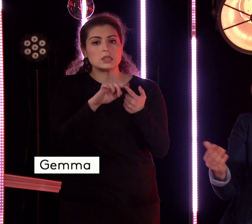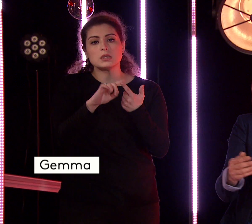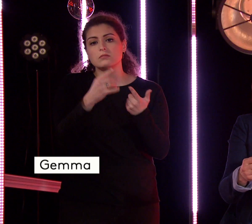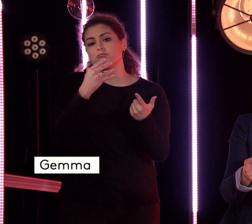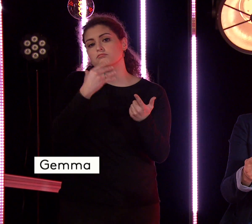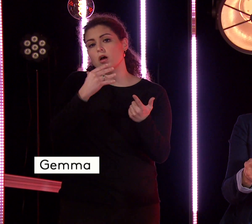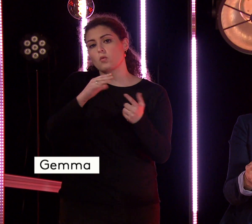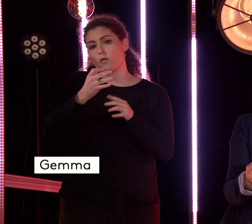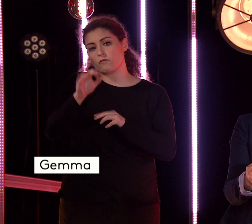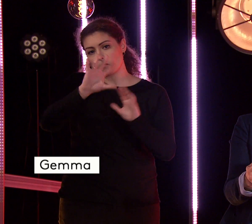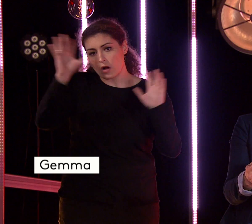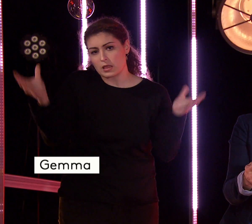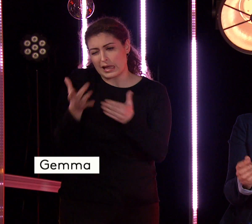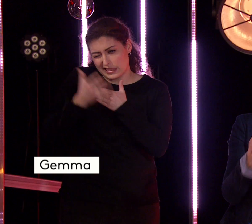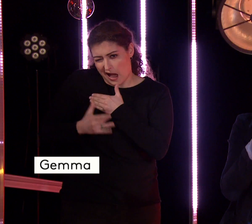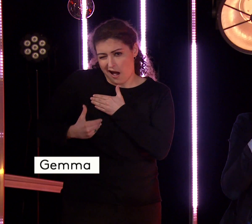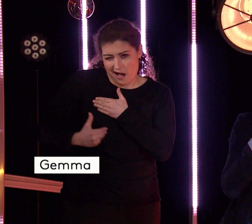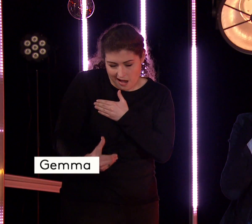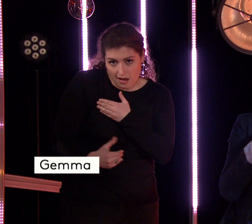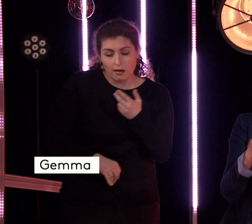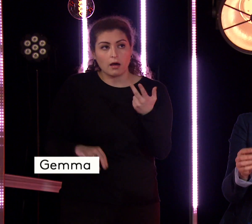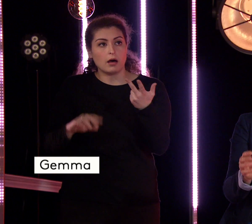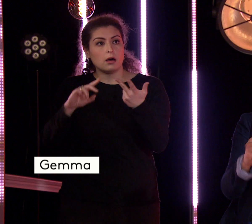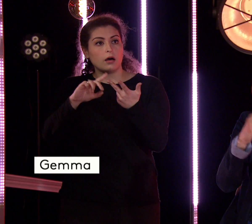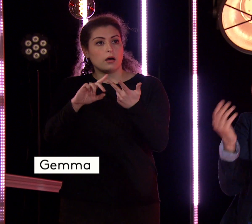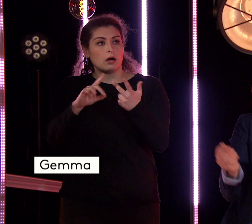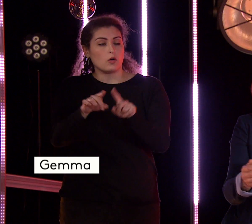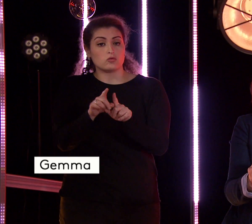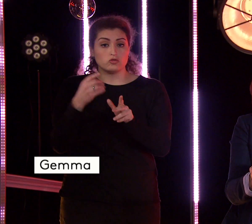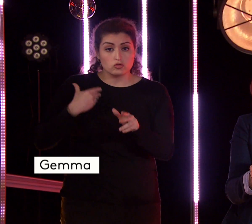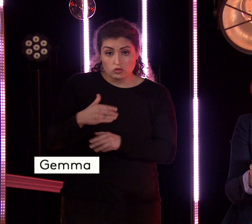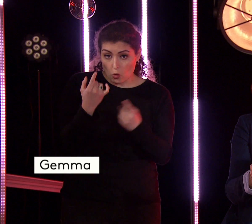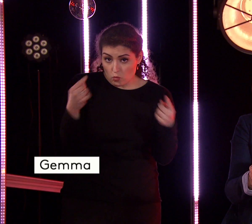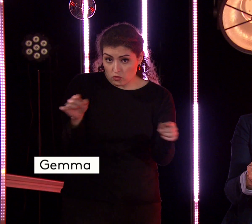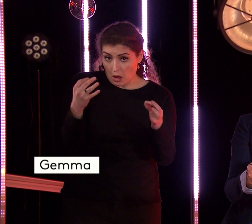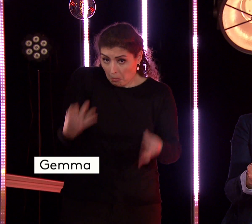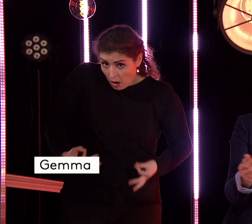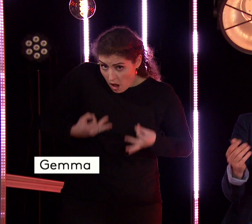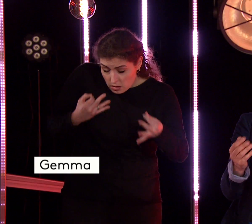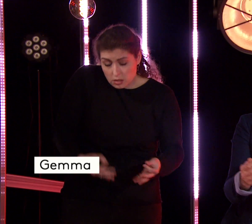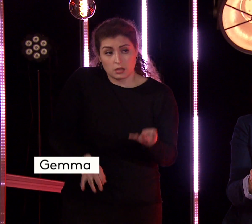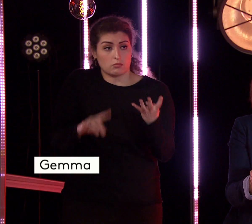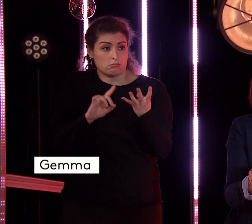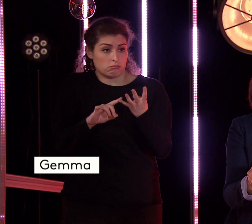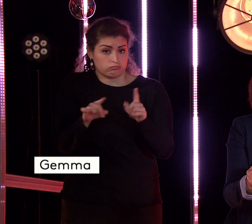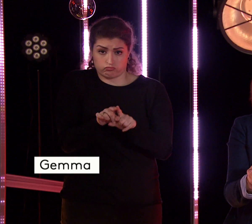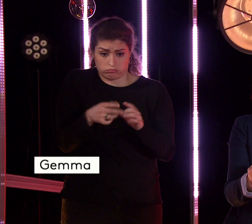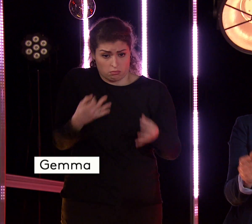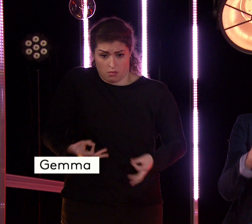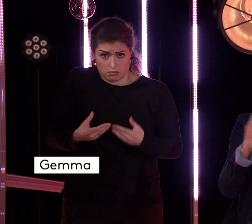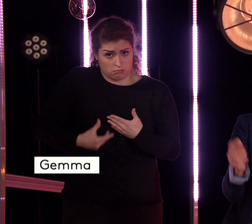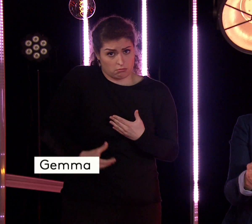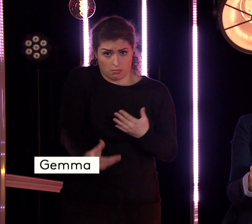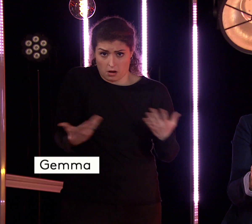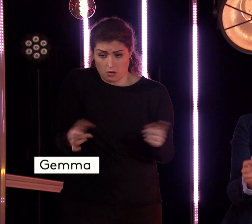plus tardivement et puis ça va jusqu'à la musique classique ou même la variété quand j'étais vraiment au fond